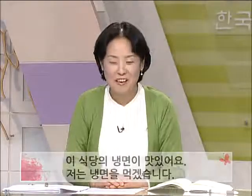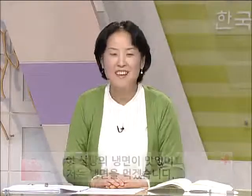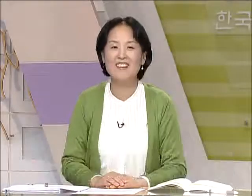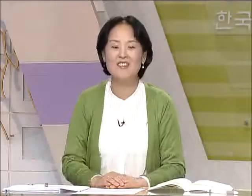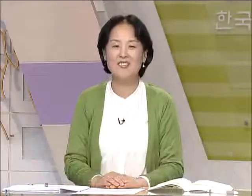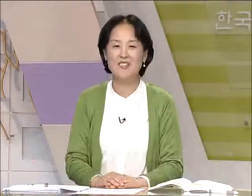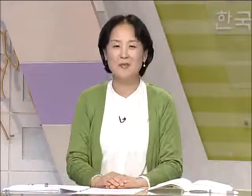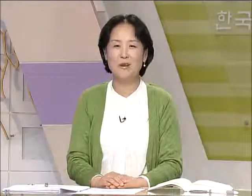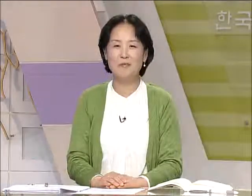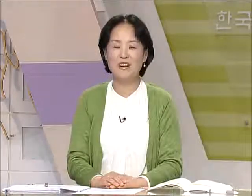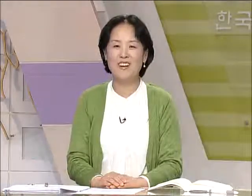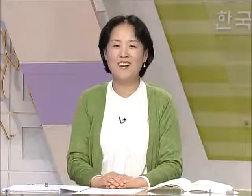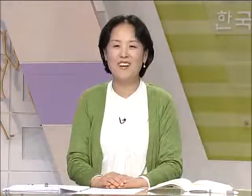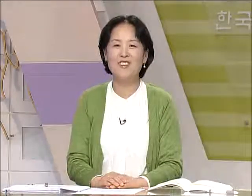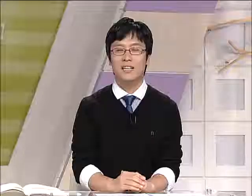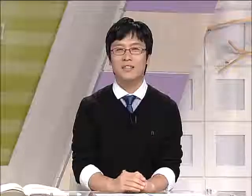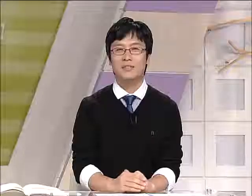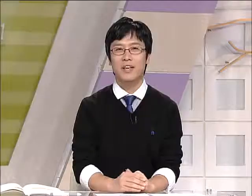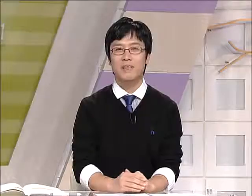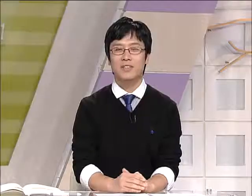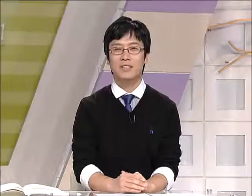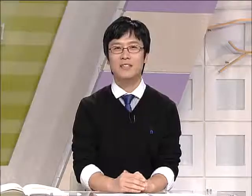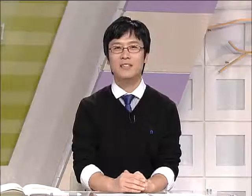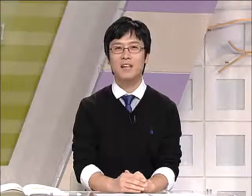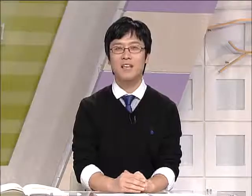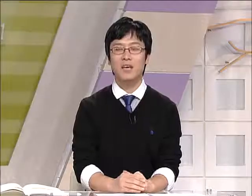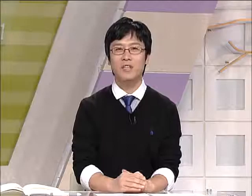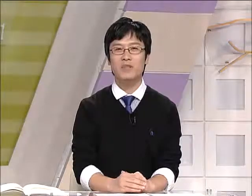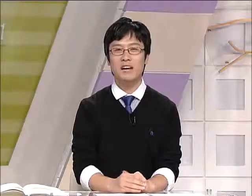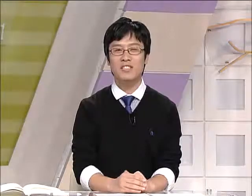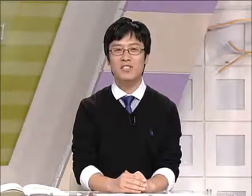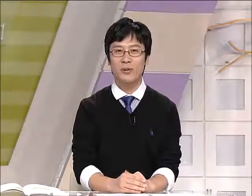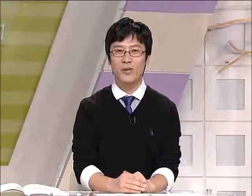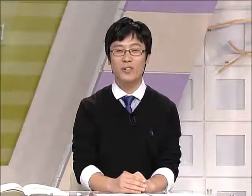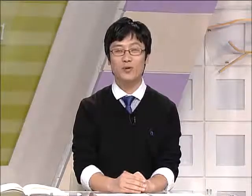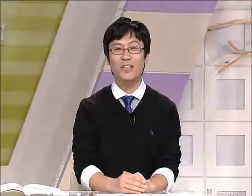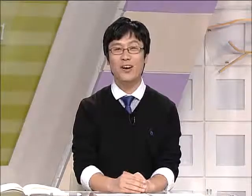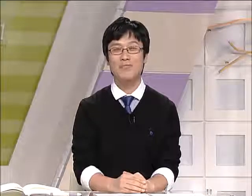천천히 배워보도록 할까요? 네, 이 식당의 냉면이 맛있어요 라는 수화 나왔습니다.